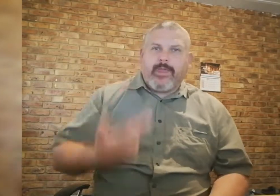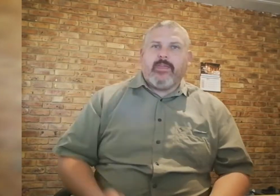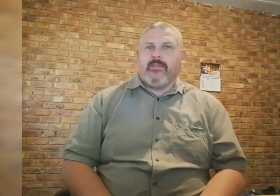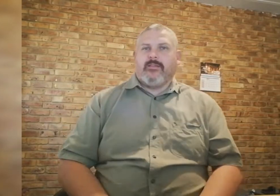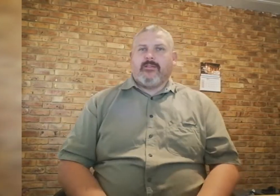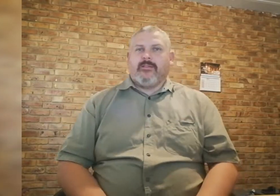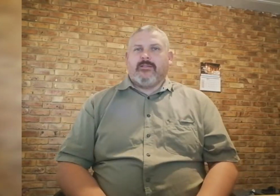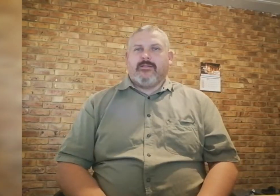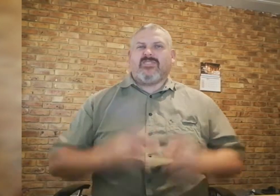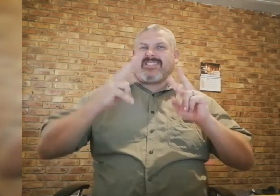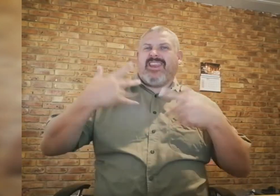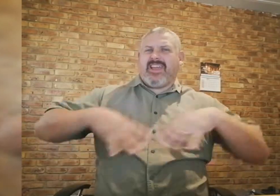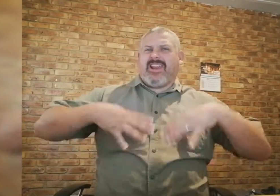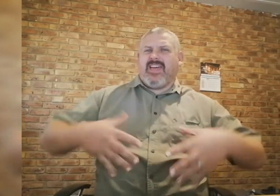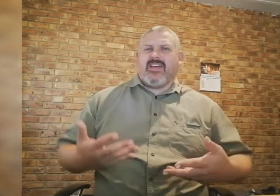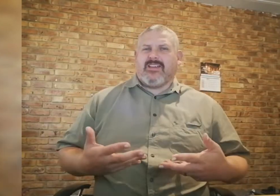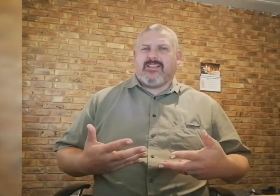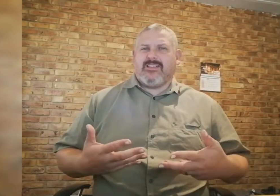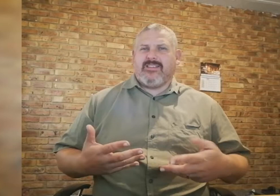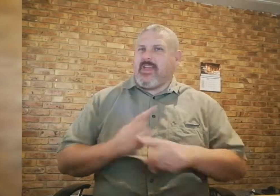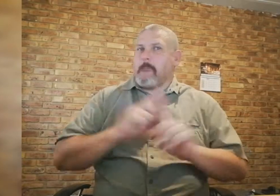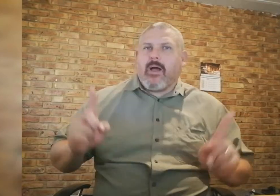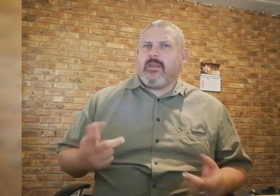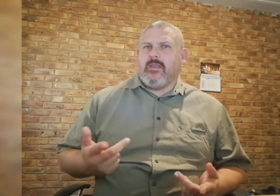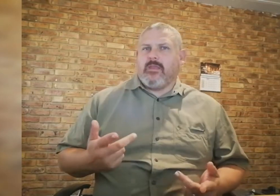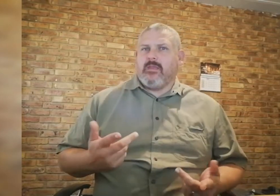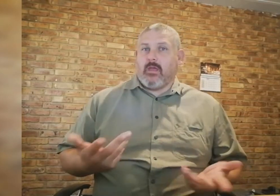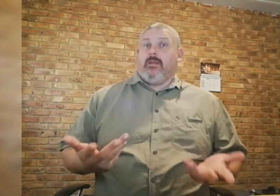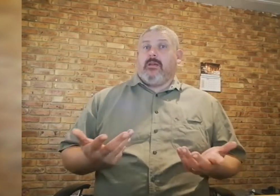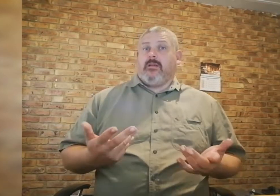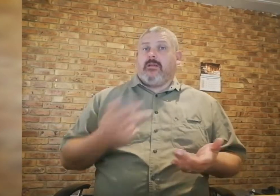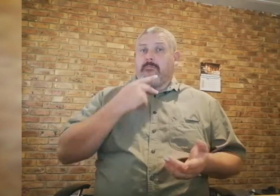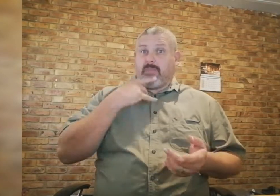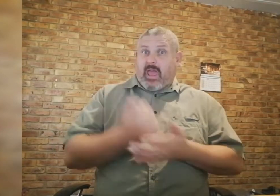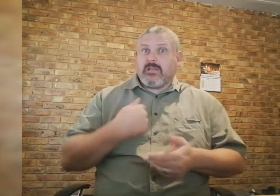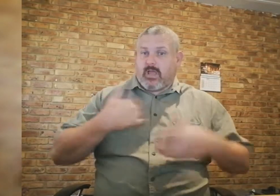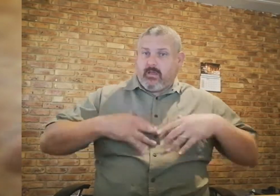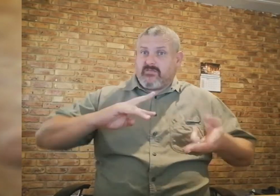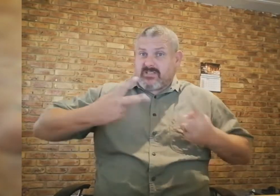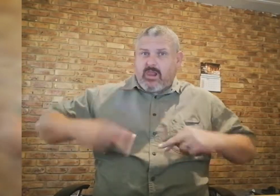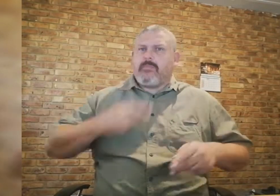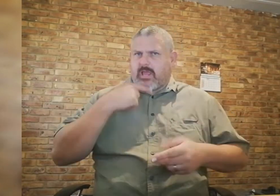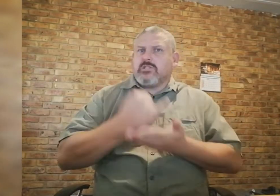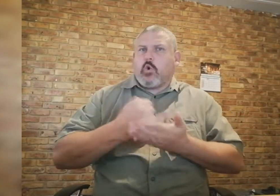rooi, verskillende kleren, mag nie. Tek as een verskil, tek een